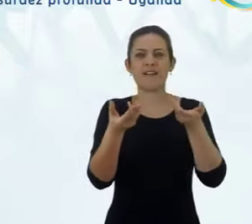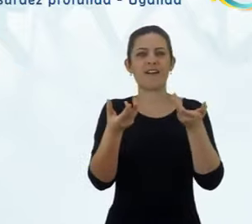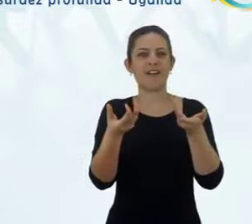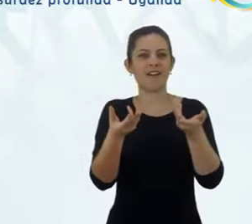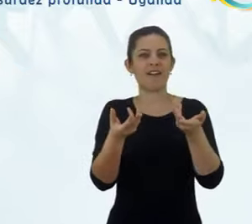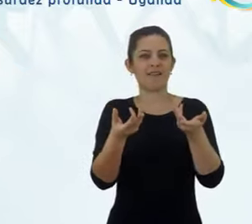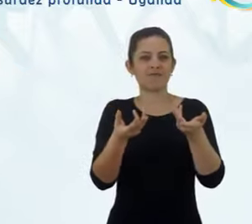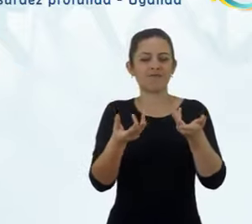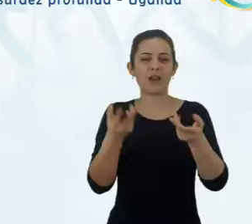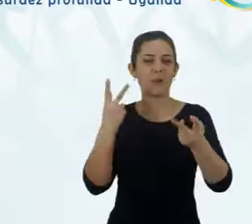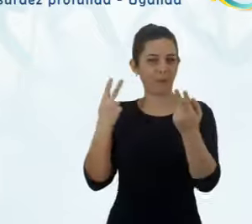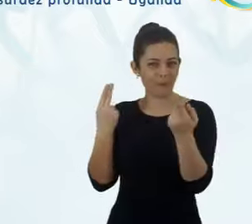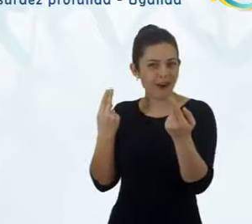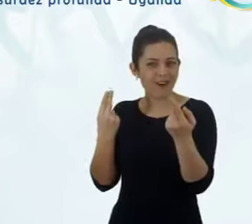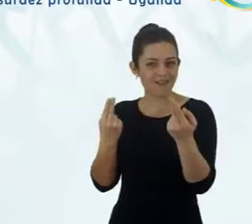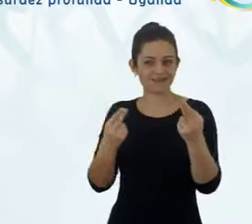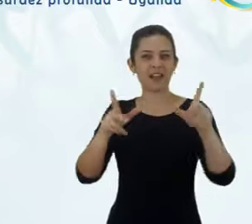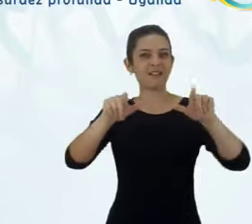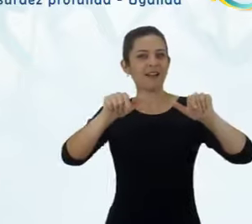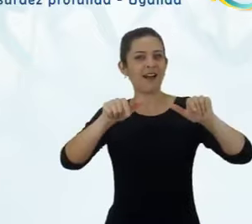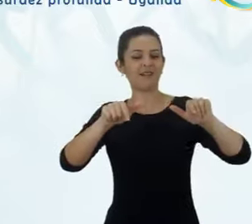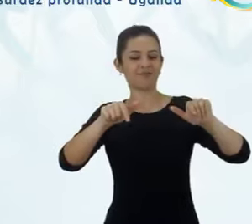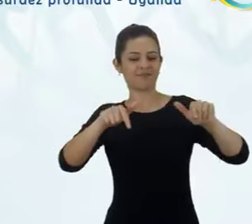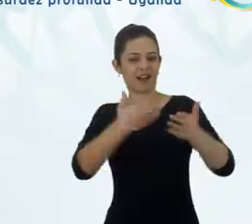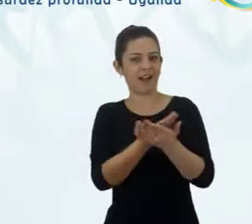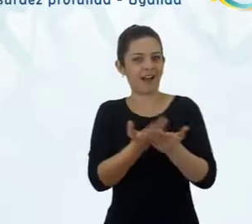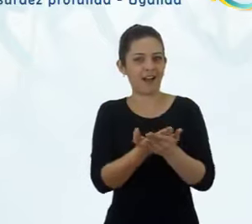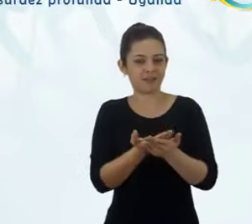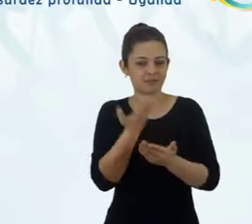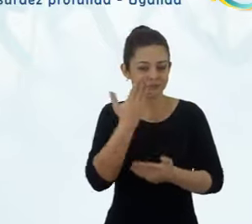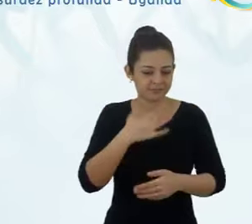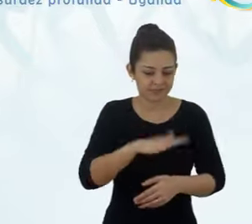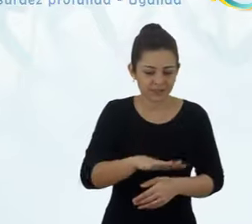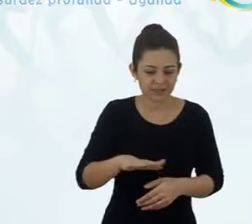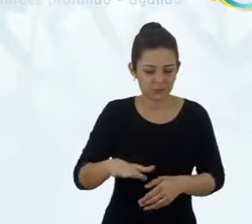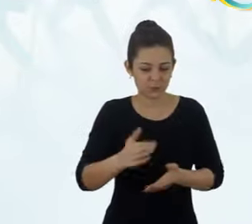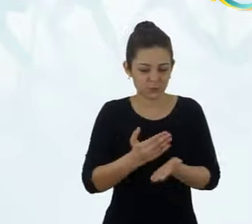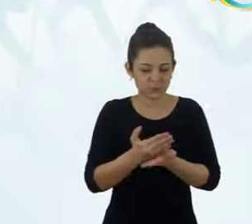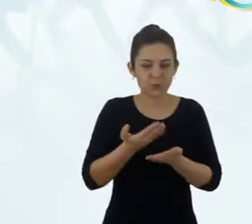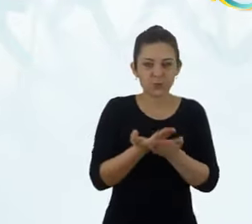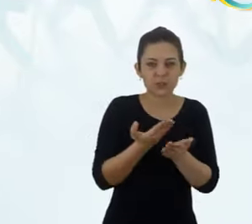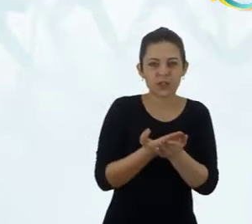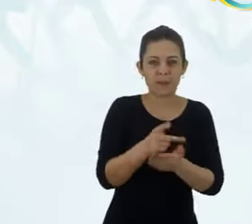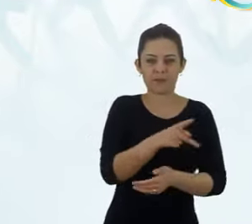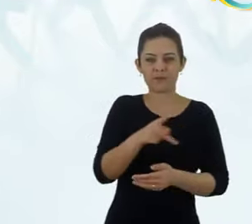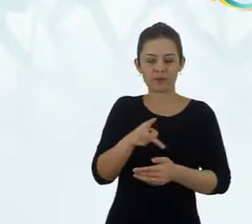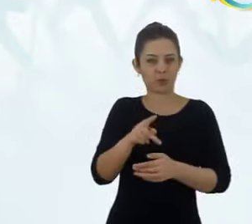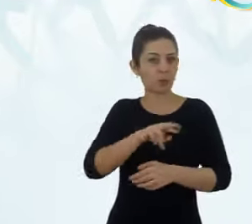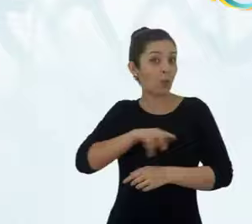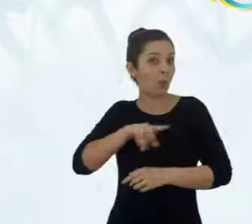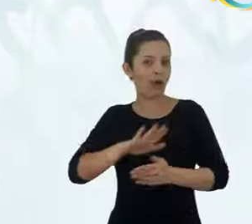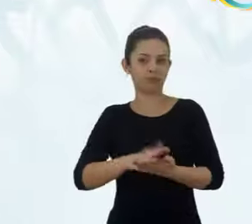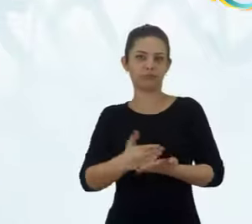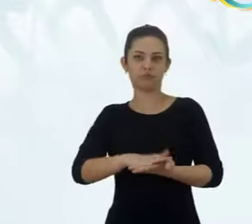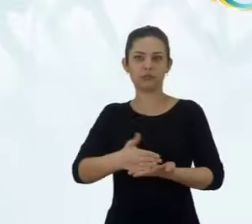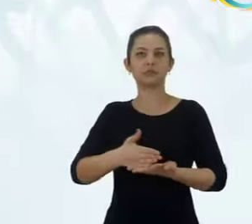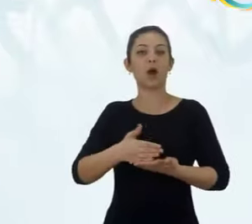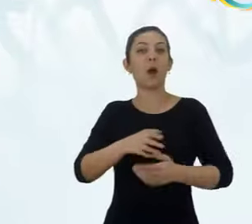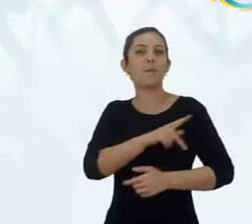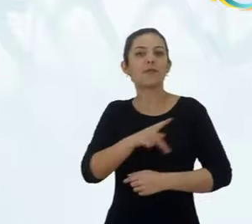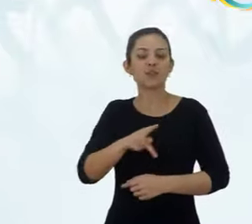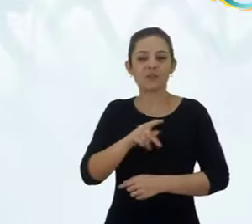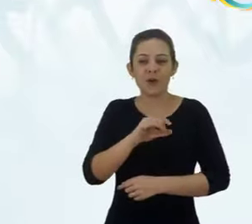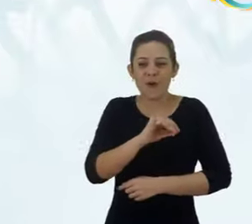isso trouxe. E é a mesma coisa que a gente fala dentro da sala de aula. Quando uma criança entra, que o próprio professor, não é o intérprete, o próprio